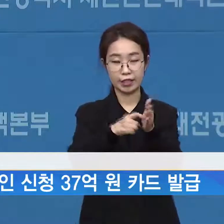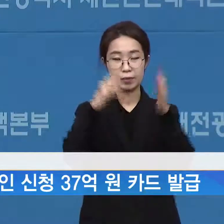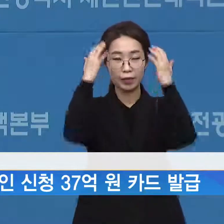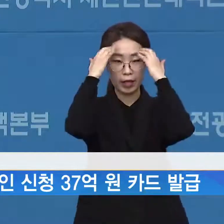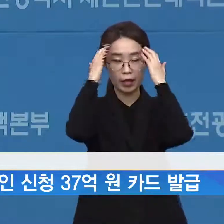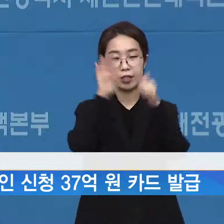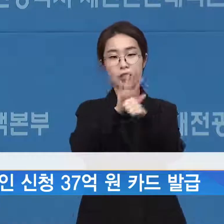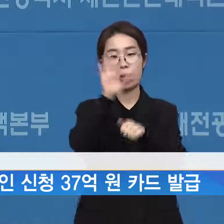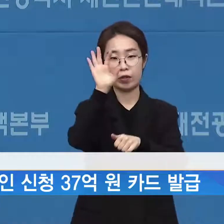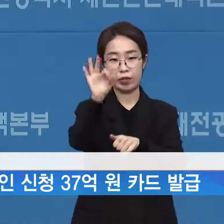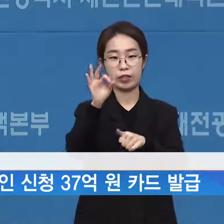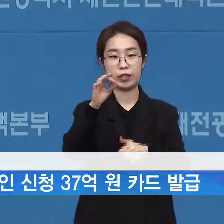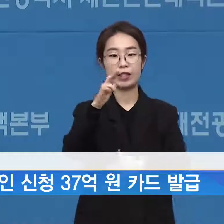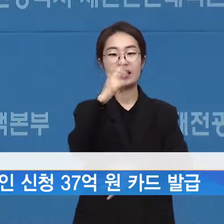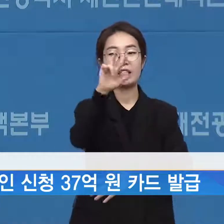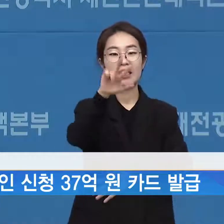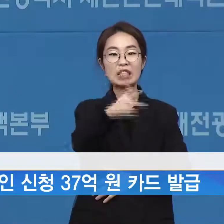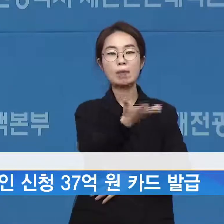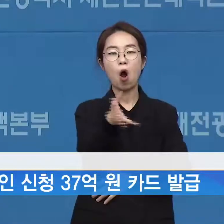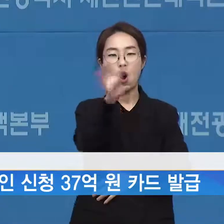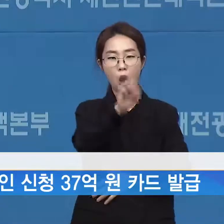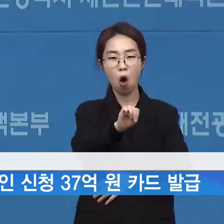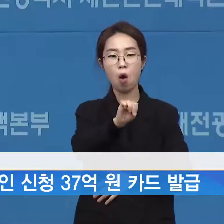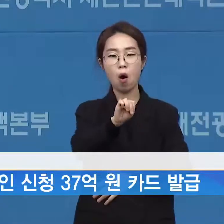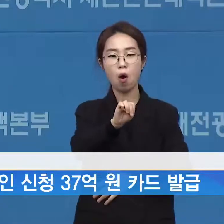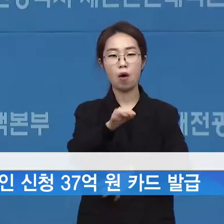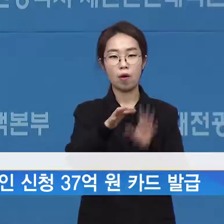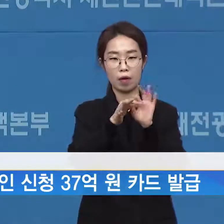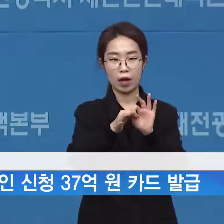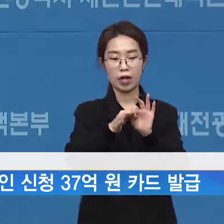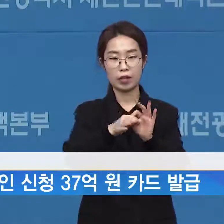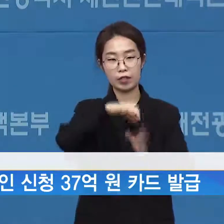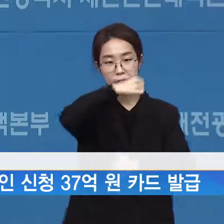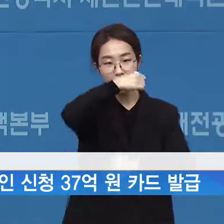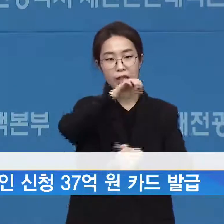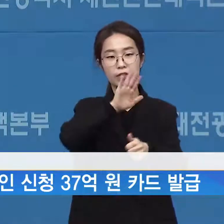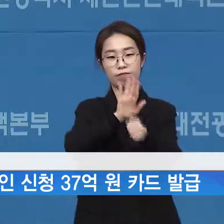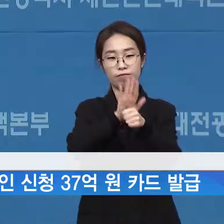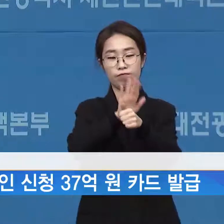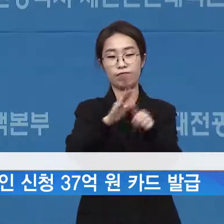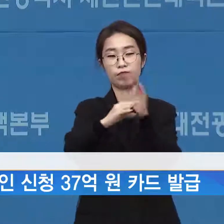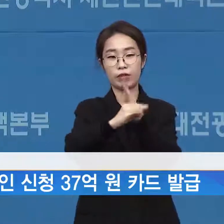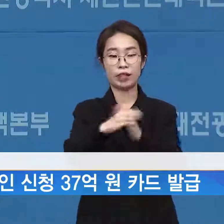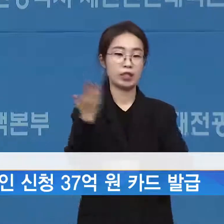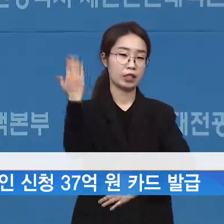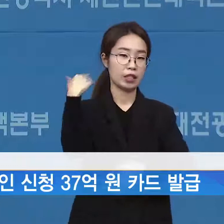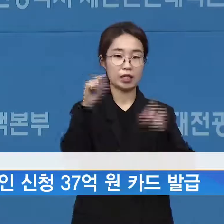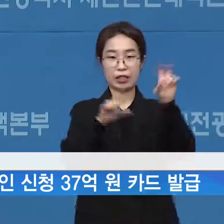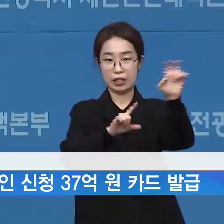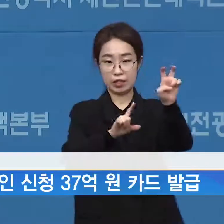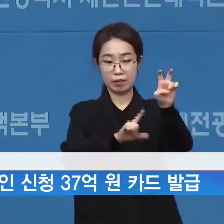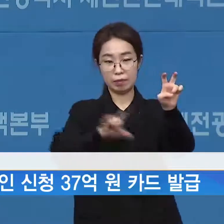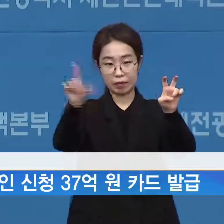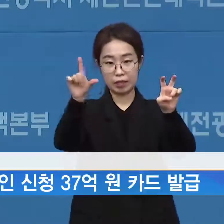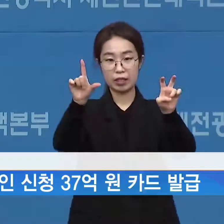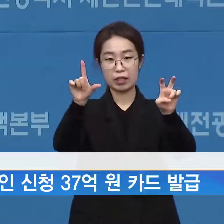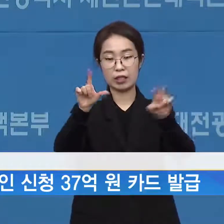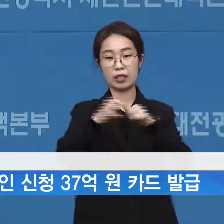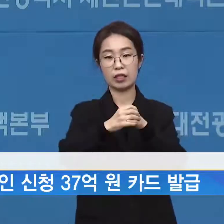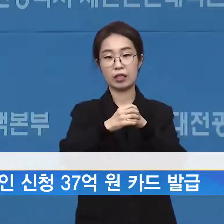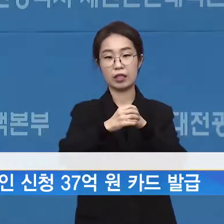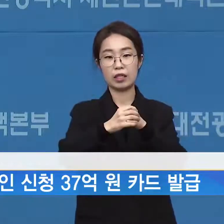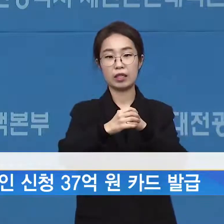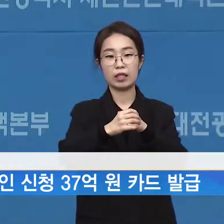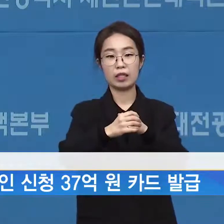지원금 700억 원을 우선 지원하고 있습니다. 지난 20일 현재 기준으로